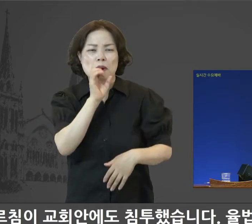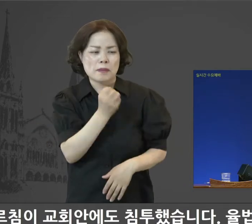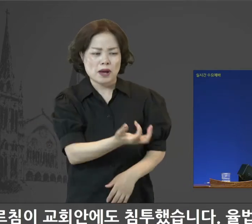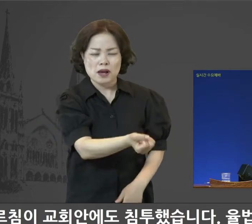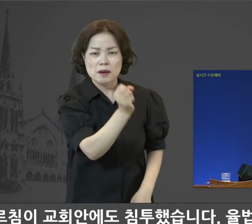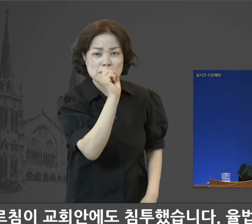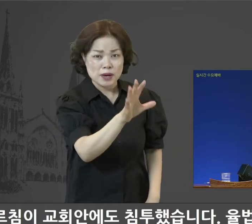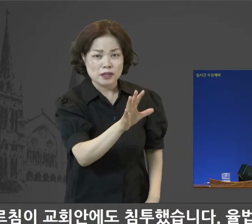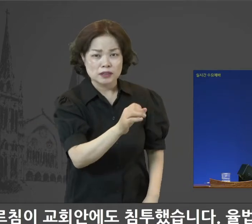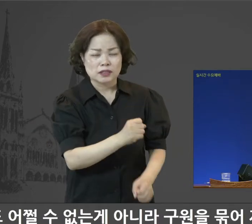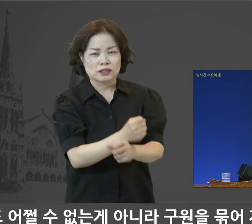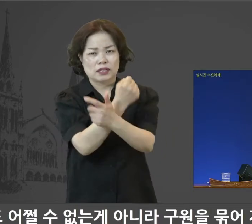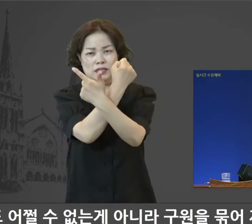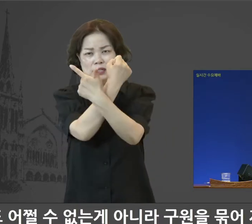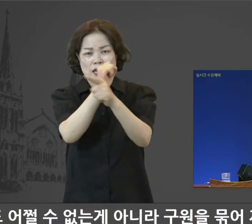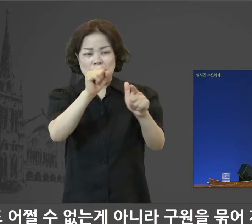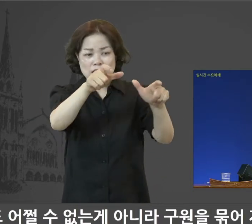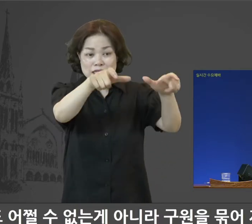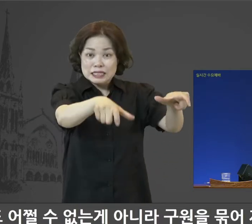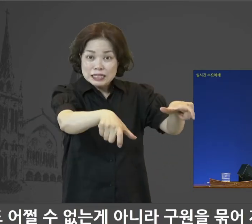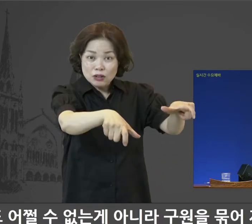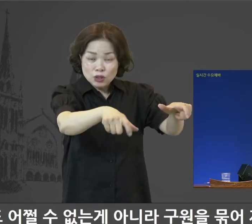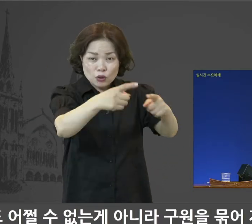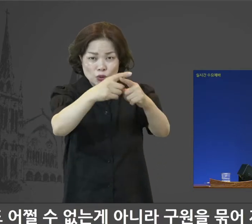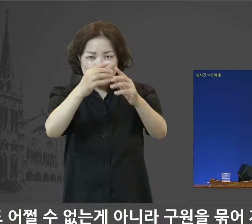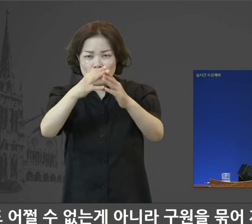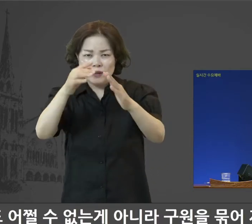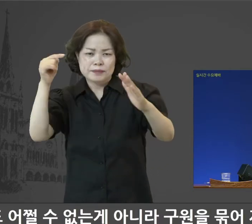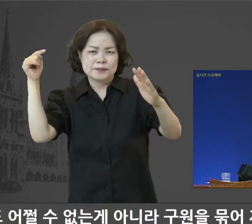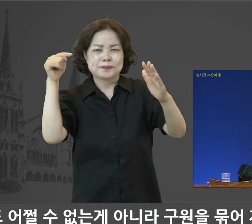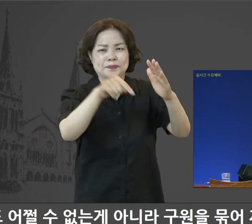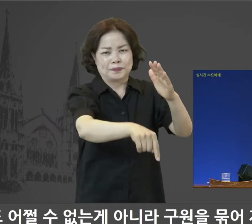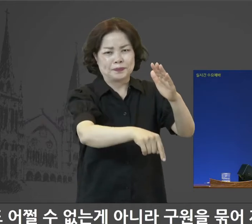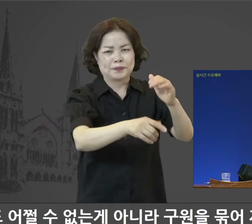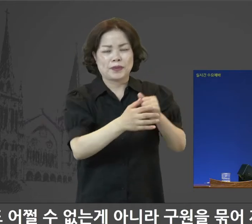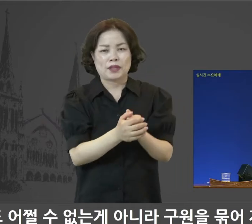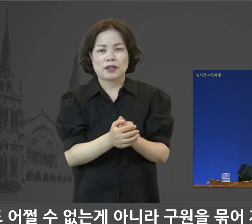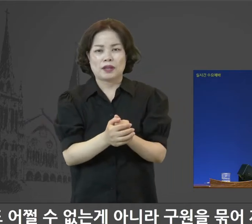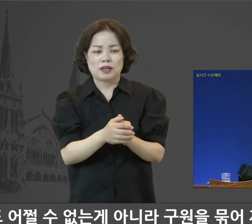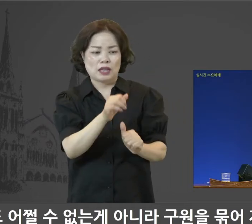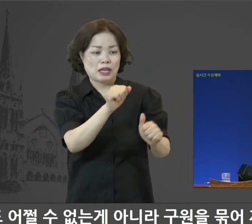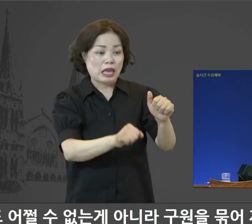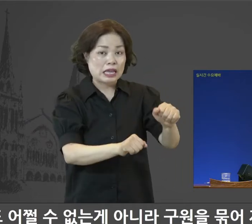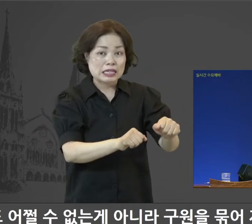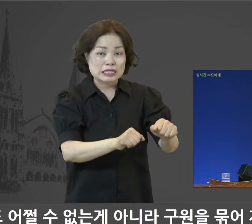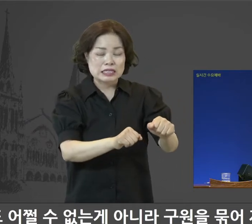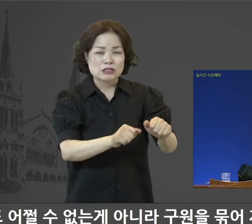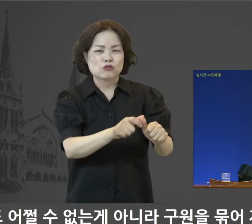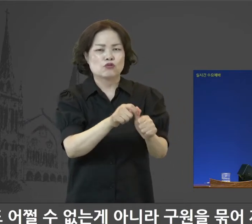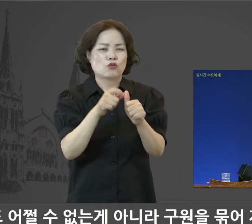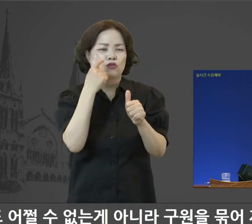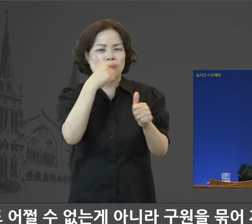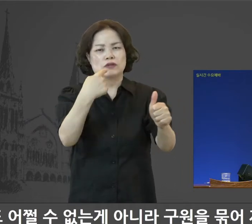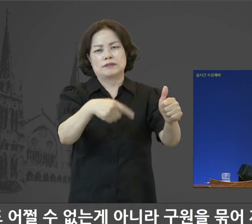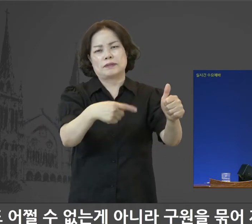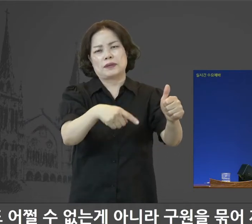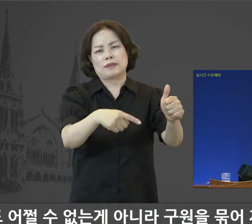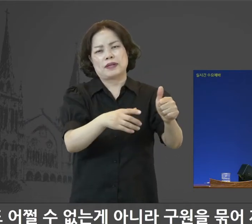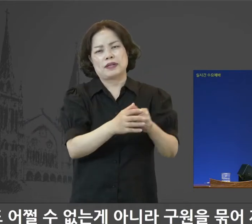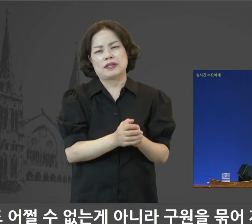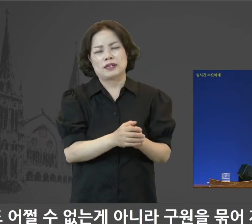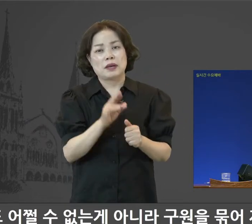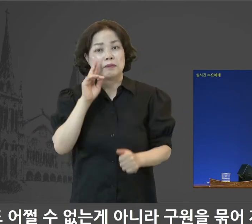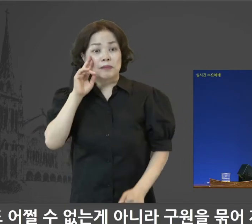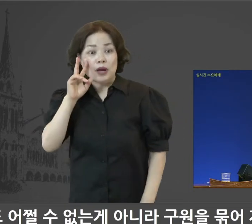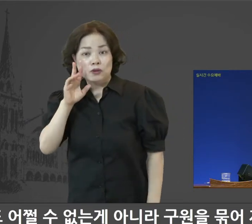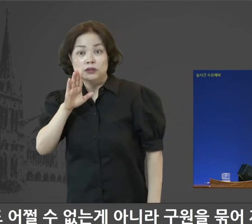자들이 갈라디아 지역의 교회들에 침투했고 그리고 행위 구원론을 가르친 것이죠. 더 나아가 바울은